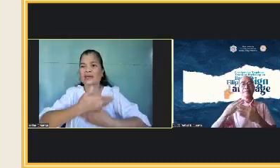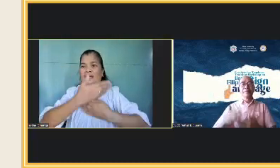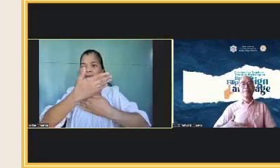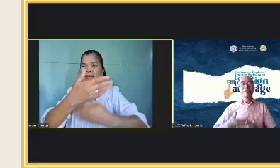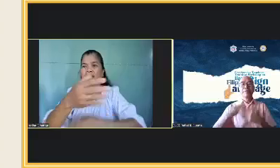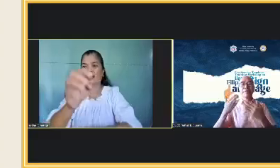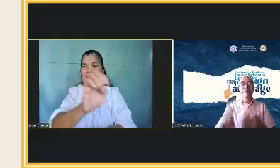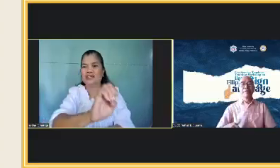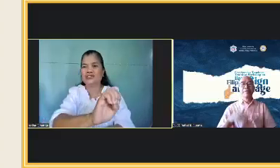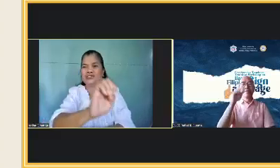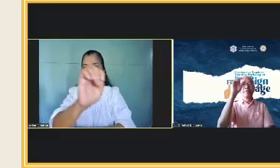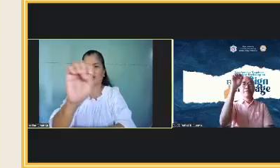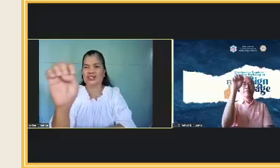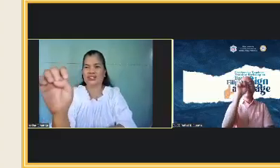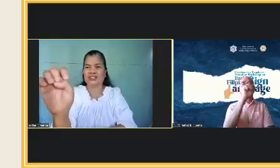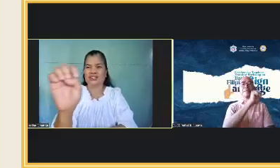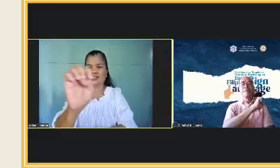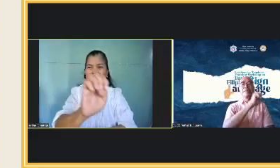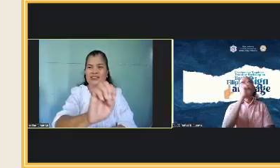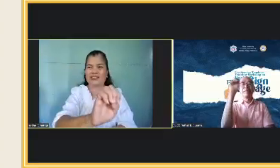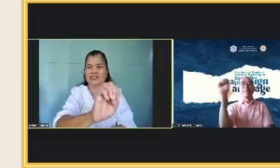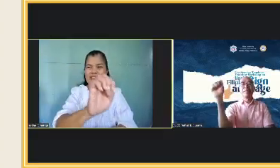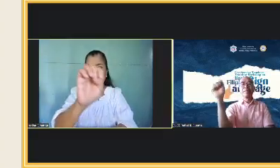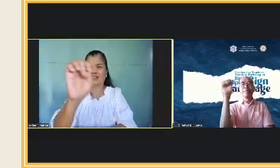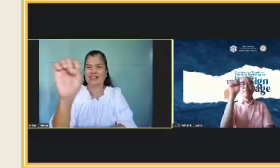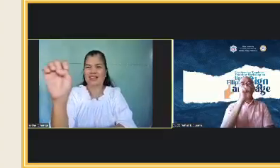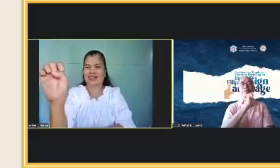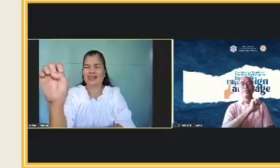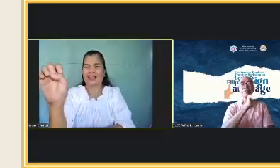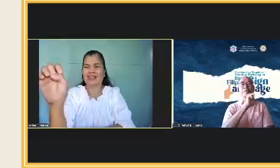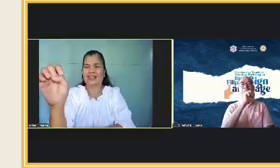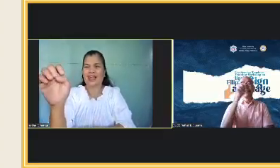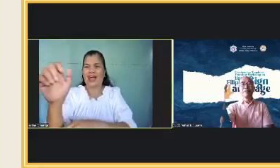Happy Easter.